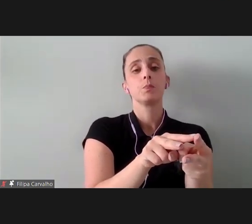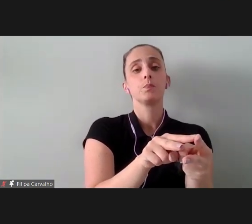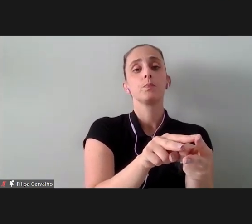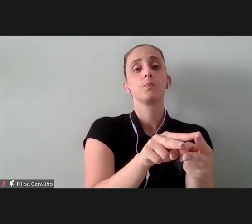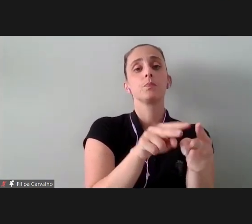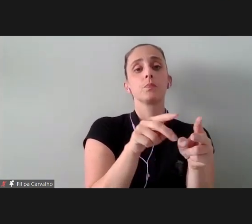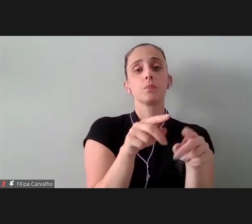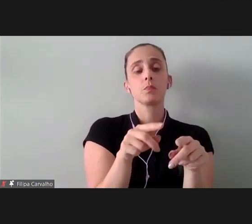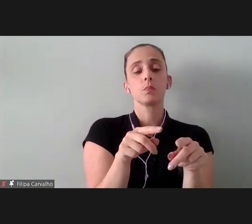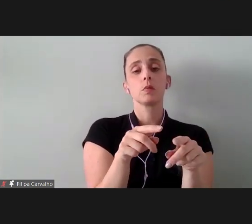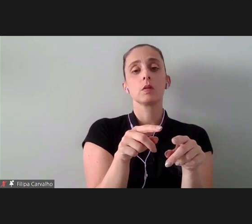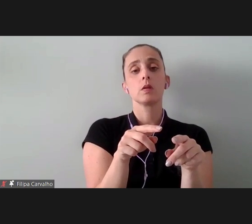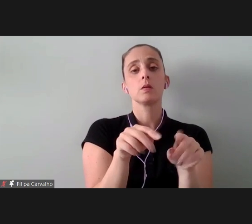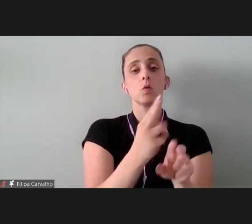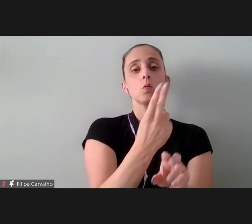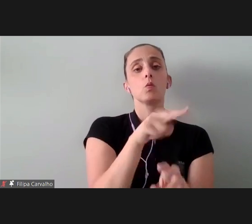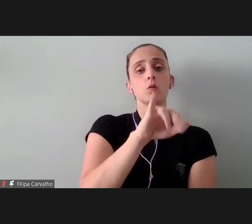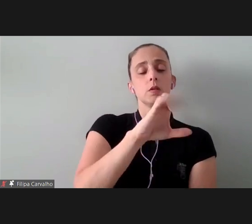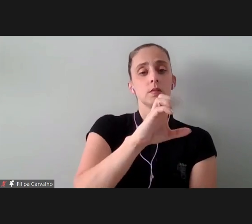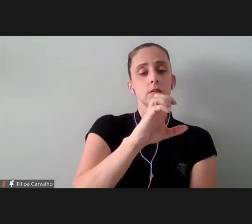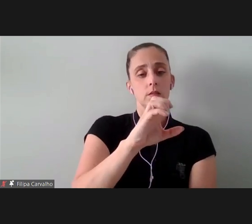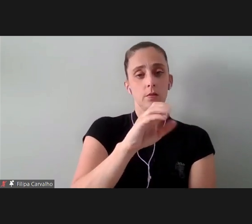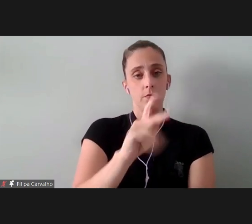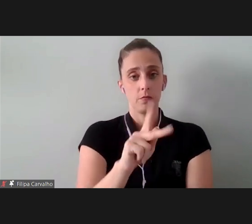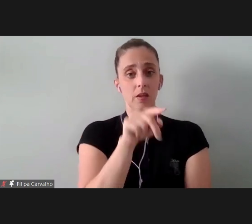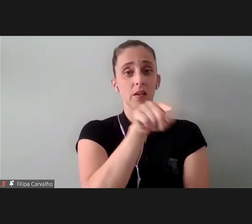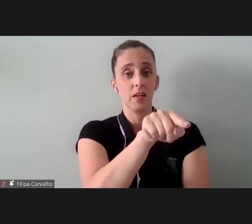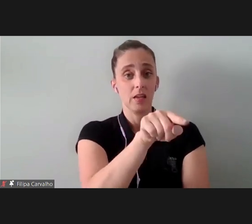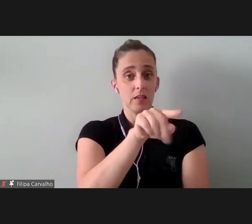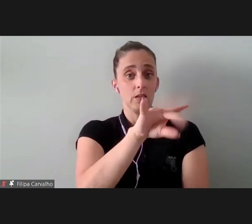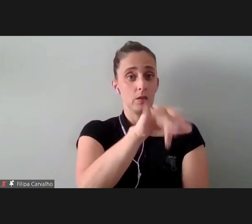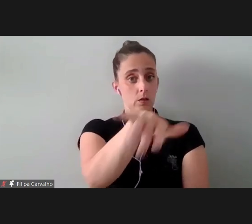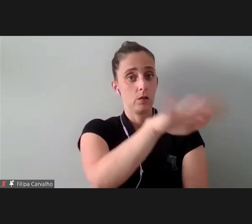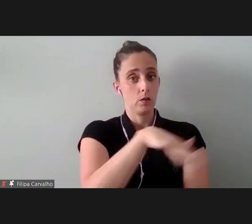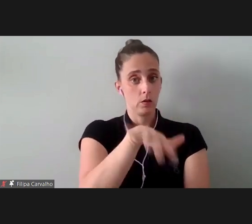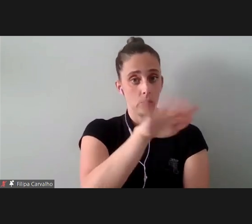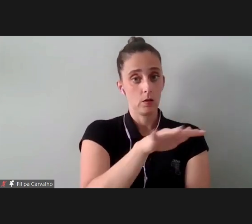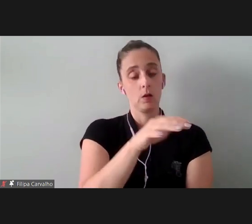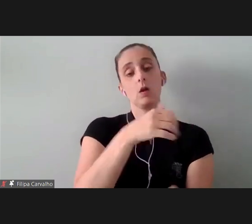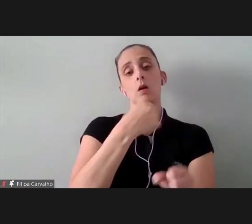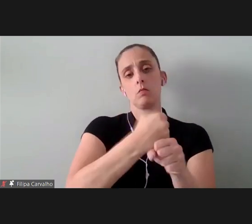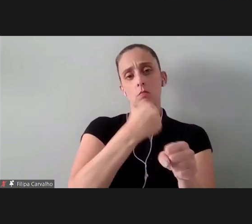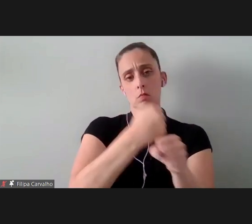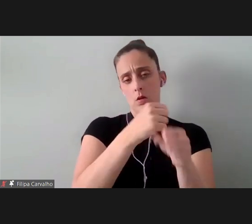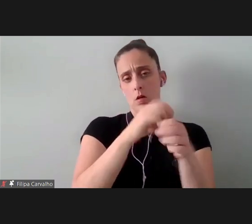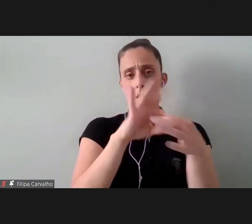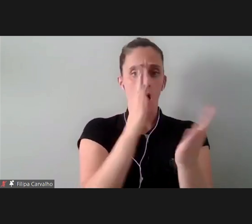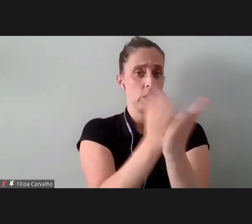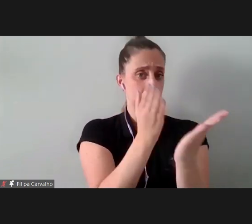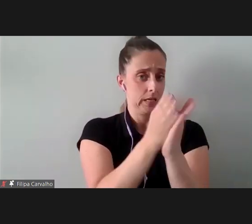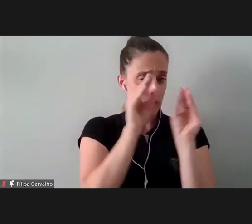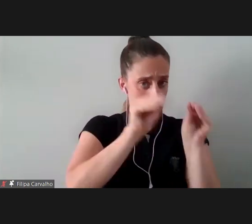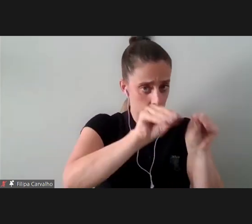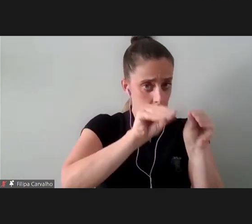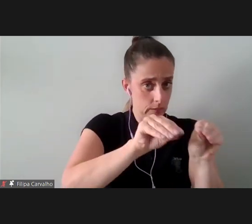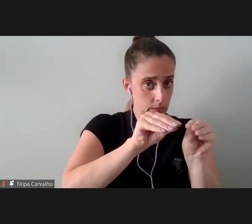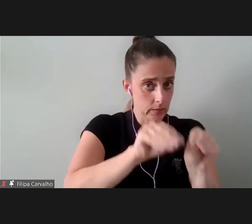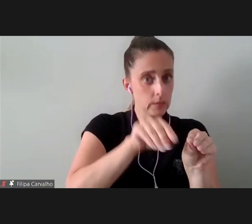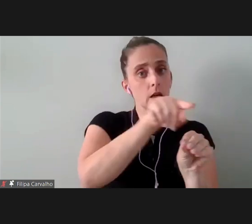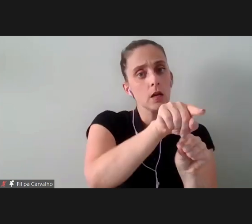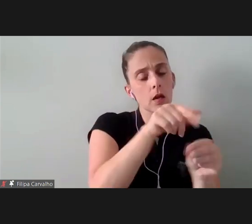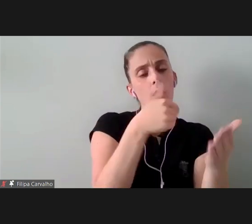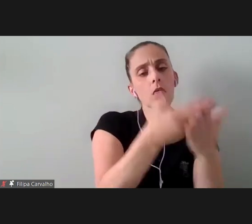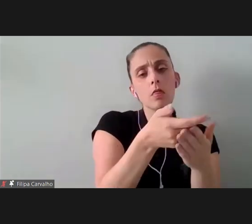Contudo, né, o UNICV é um estabelecimento de ensino que tem como objetivo, né,